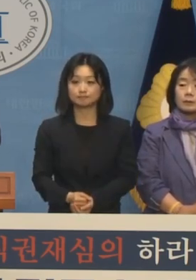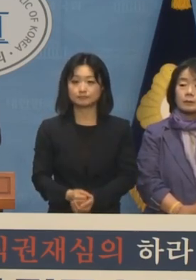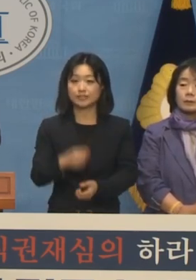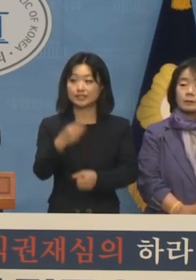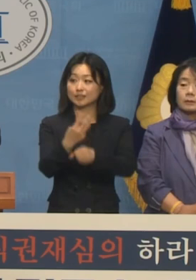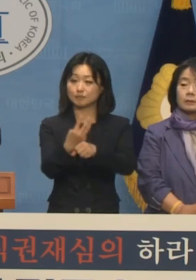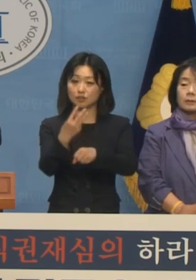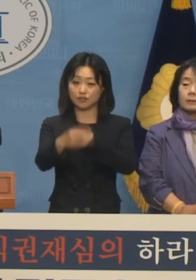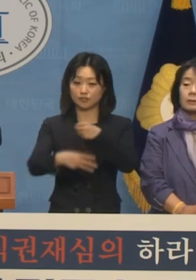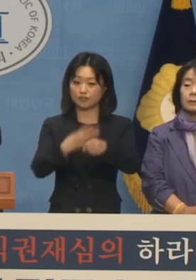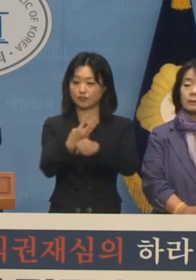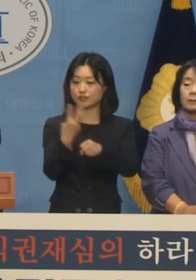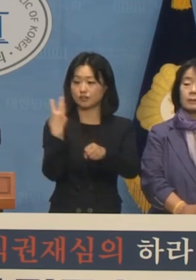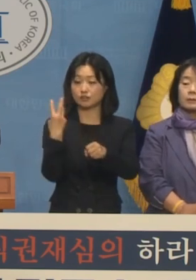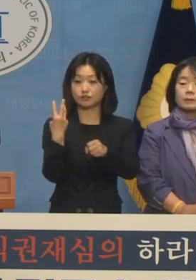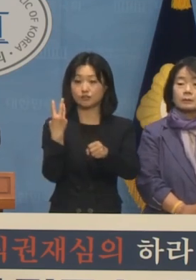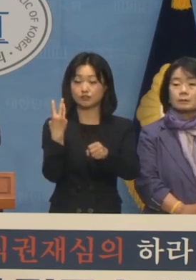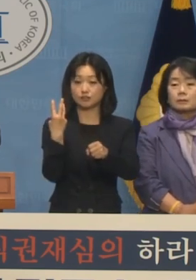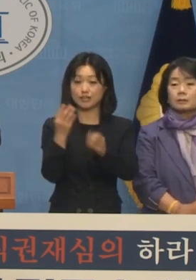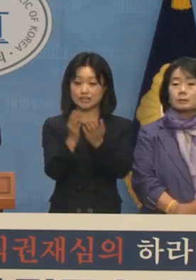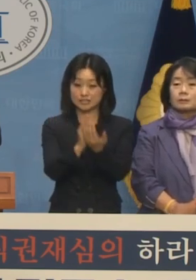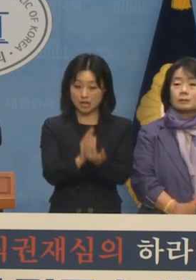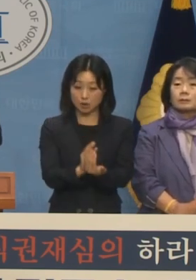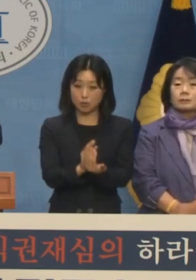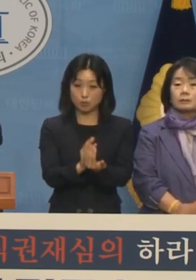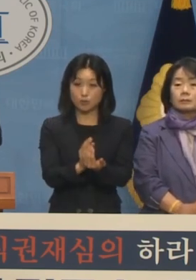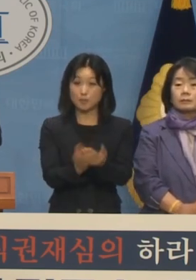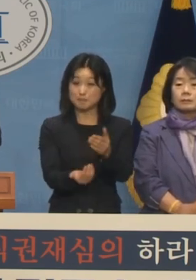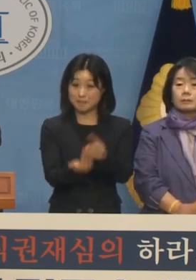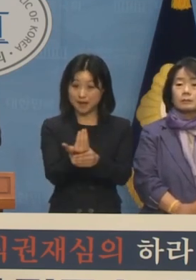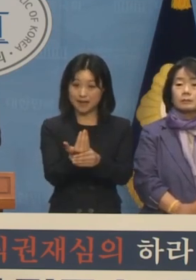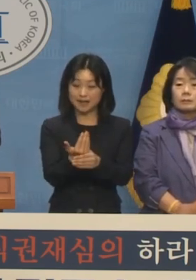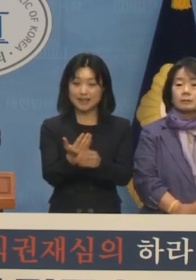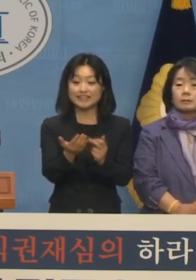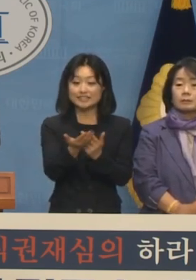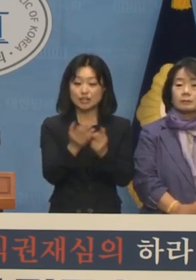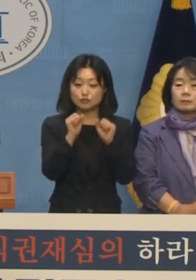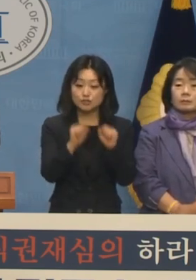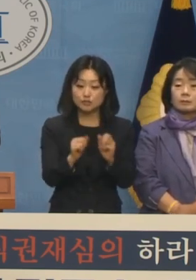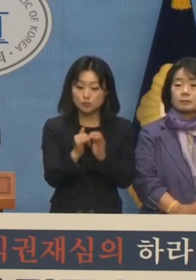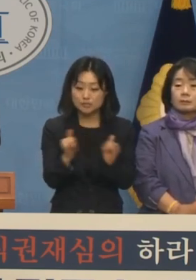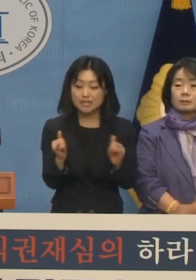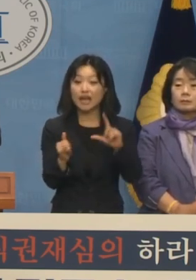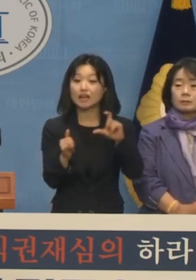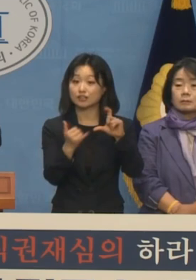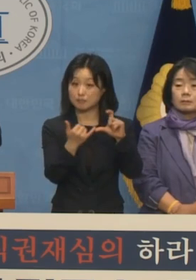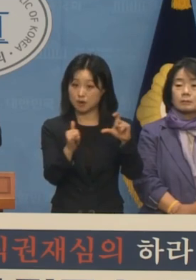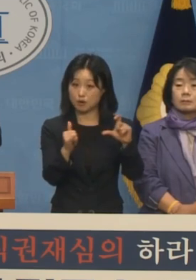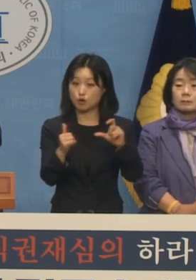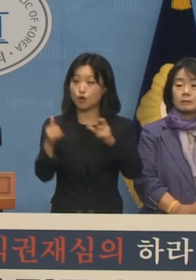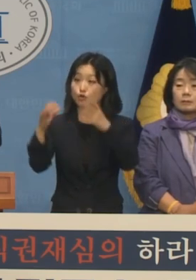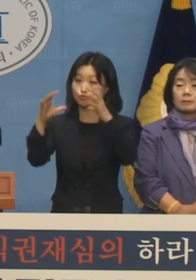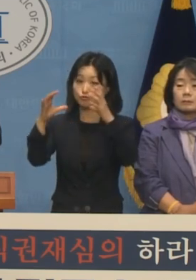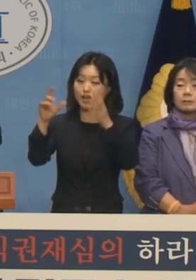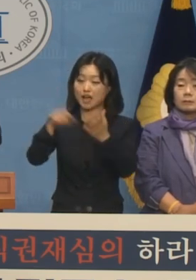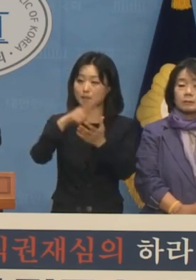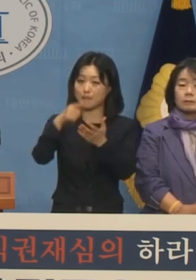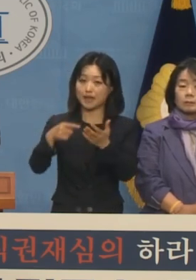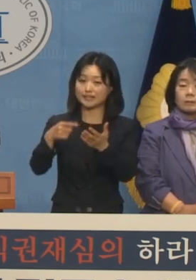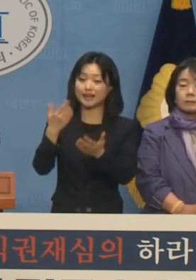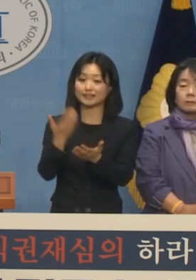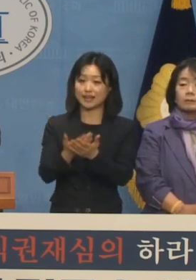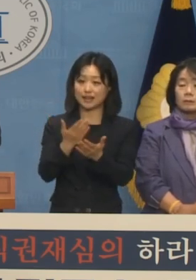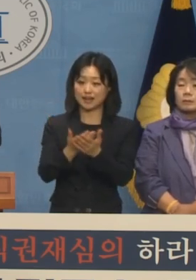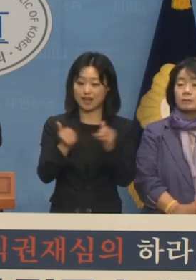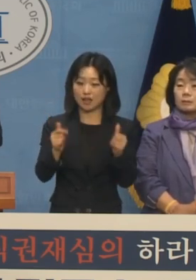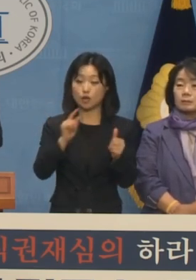3년 전 세월호 생존자, 제주 세월호 생존자 15분은 국가를 상대로 국가배상 소송을